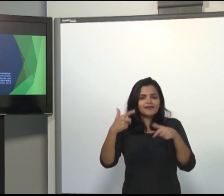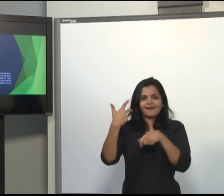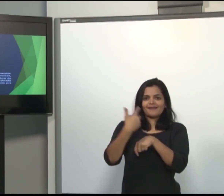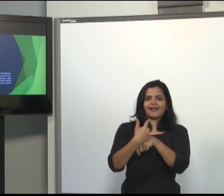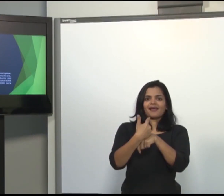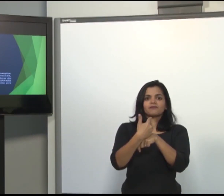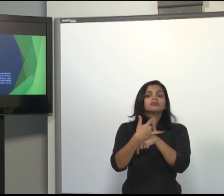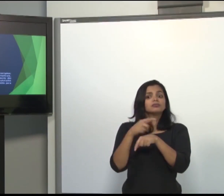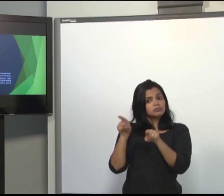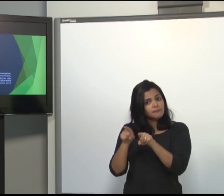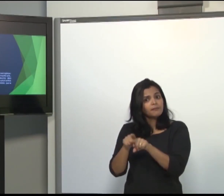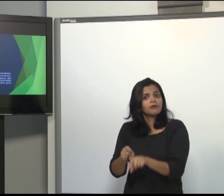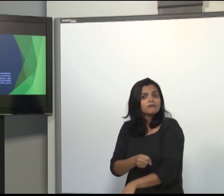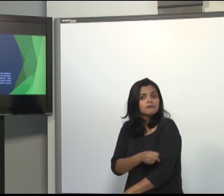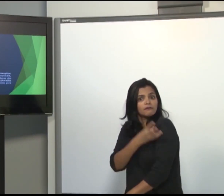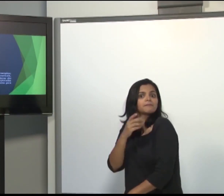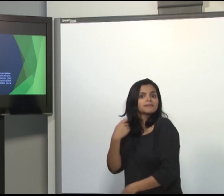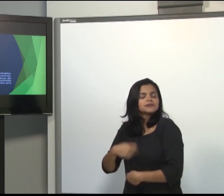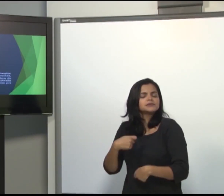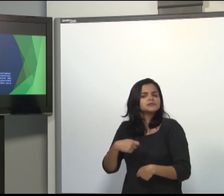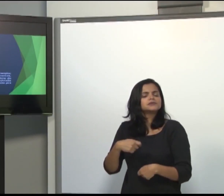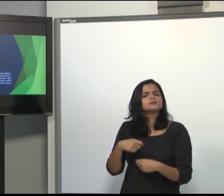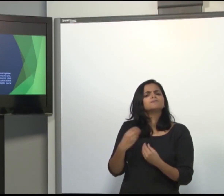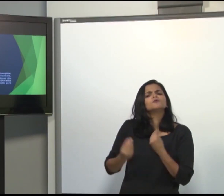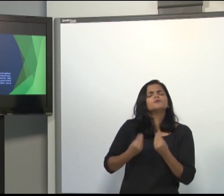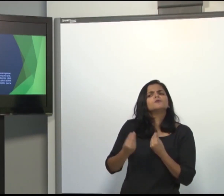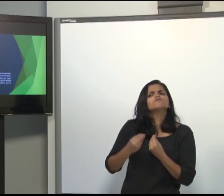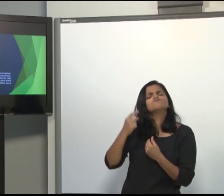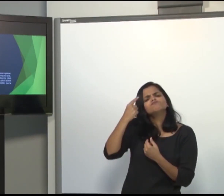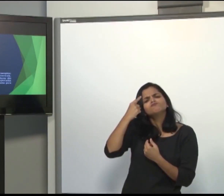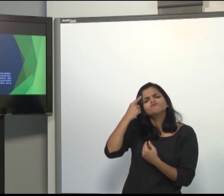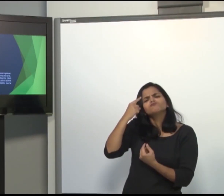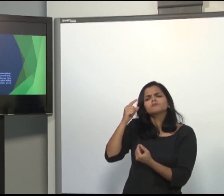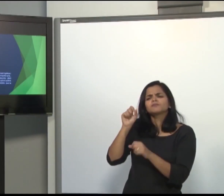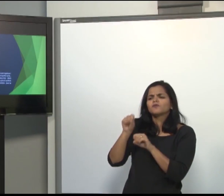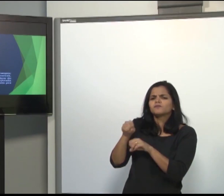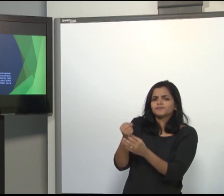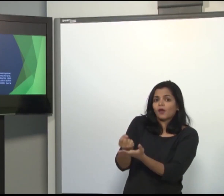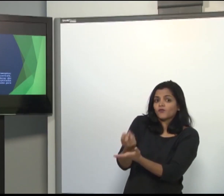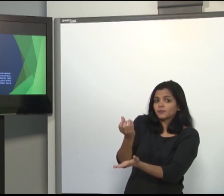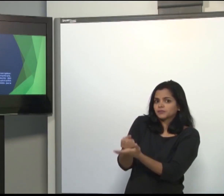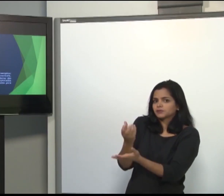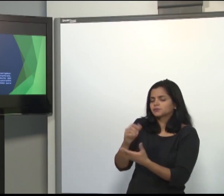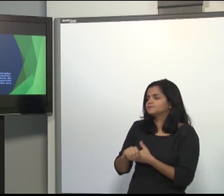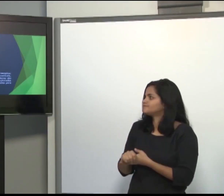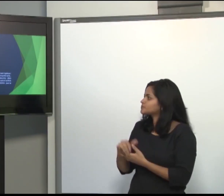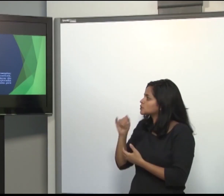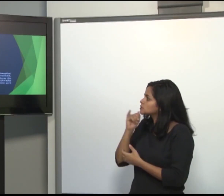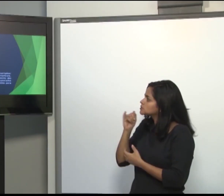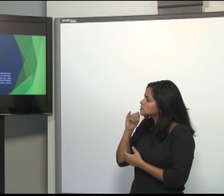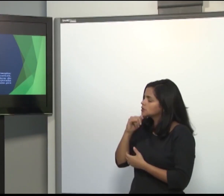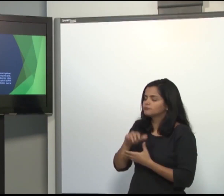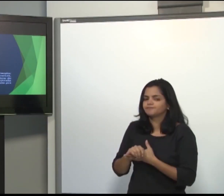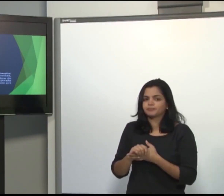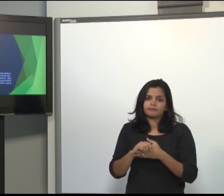em casa, vídeos caseiros, assim como vocês fazem aqui no Letras Libras. No ensino fundamental também pode ser feito.